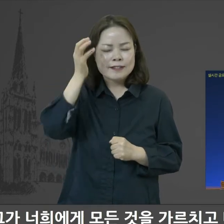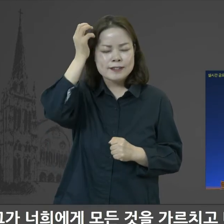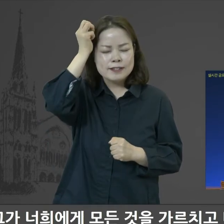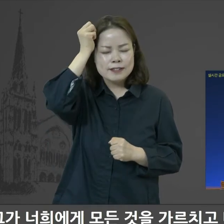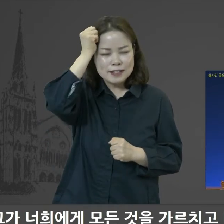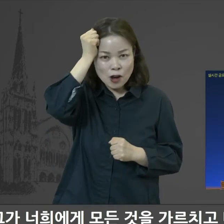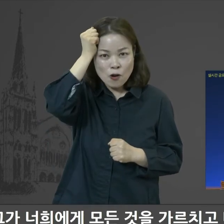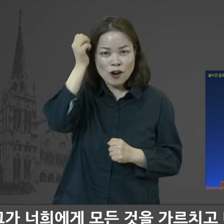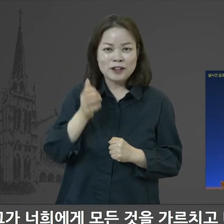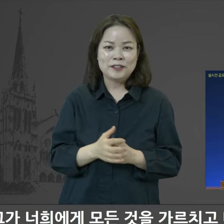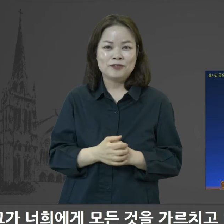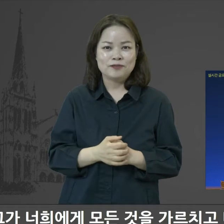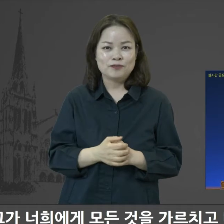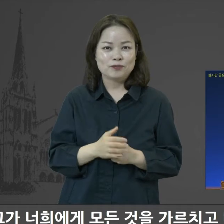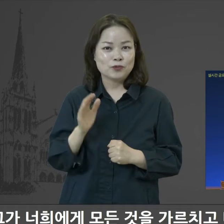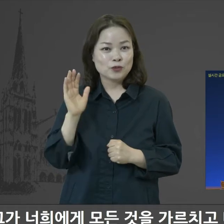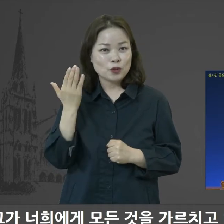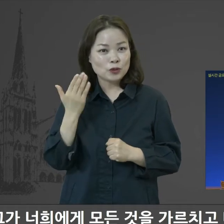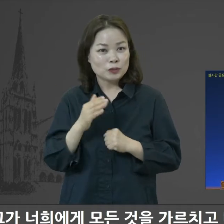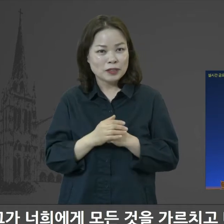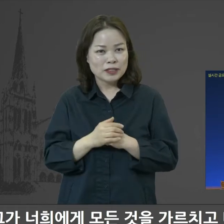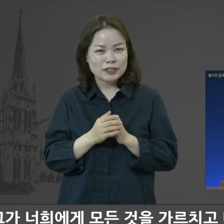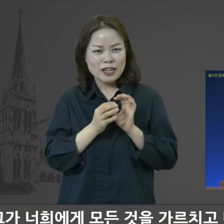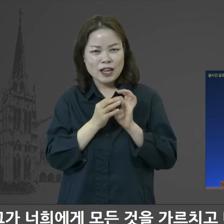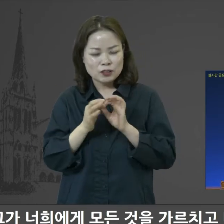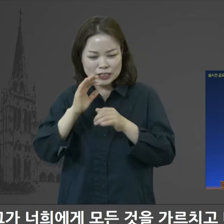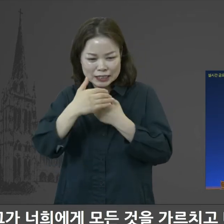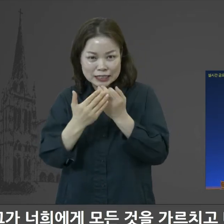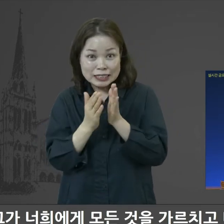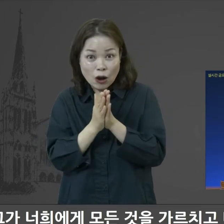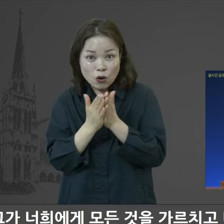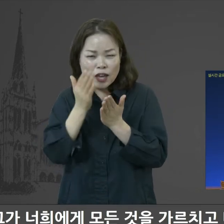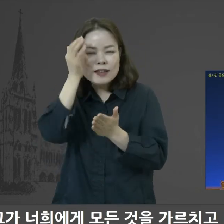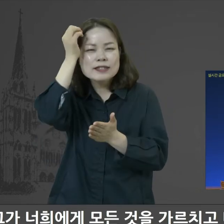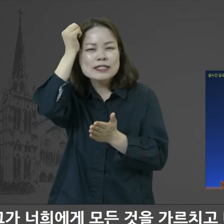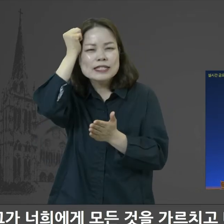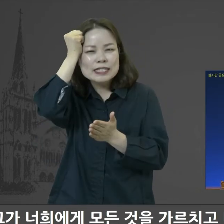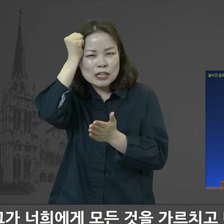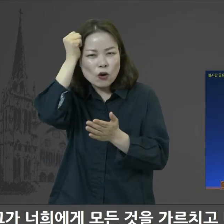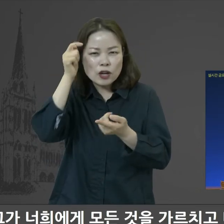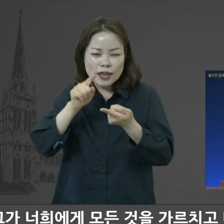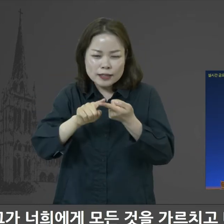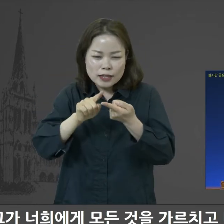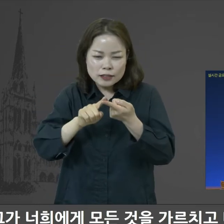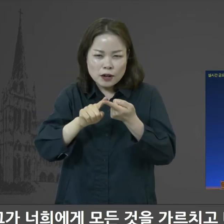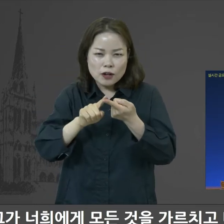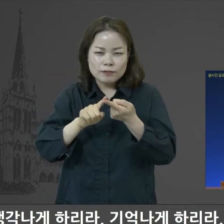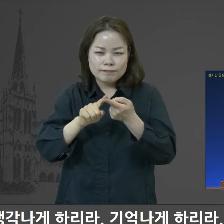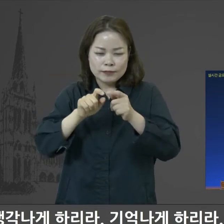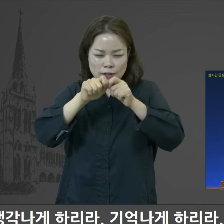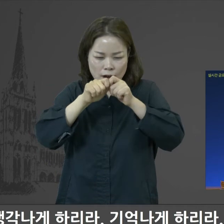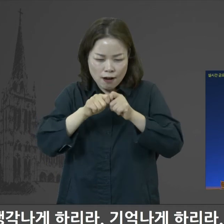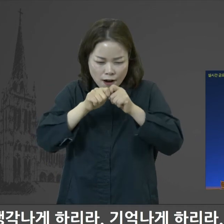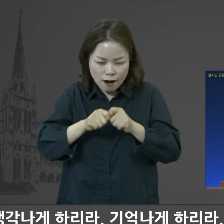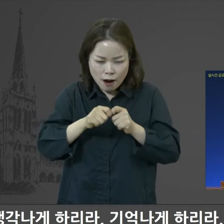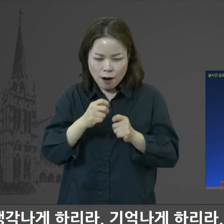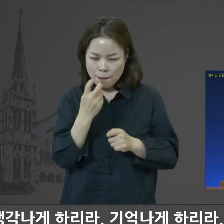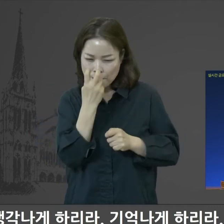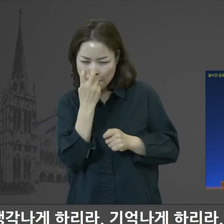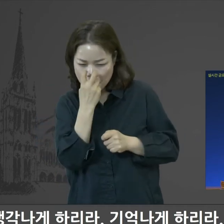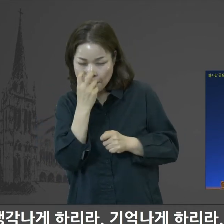기억나게 하리라. 저는 요즘도 틈틈이 계속해서 성경의 이 기억이라는 장치에 대한 말씀을 아주 유심히 봅니다.